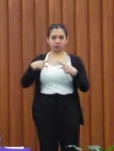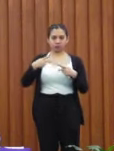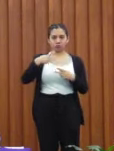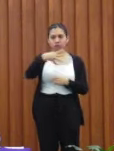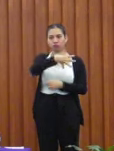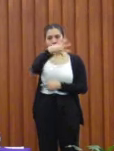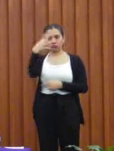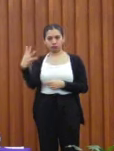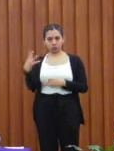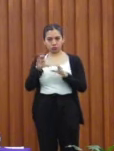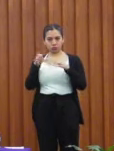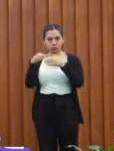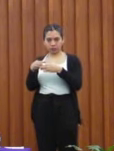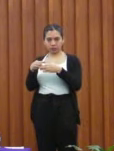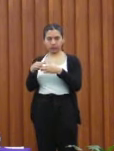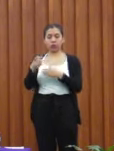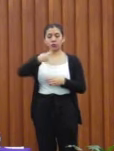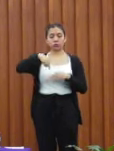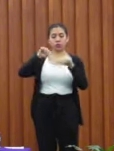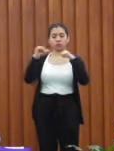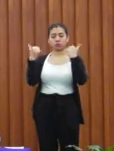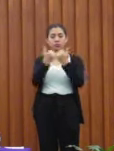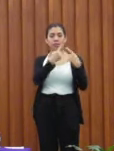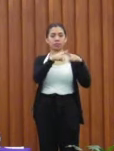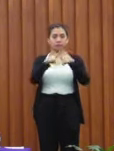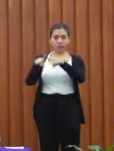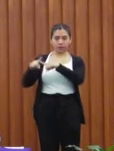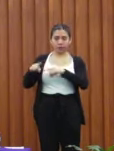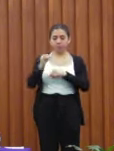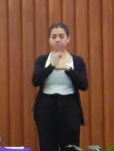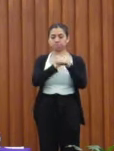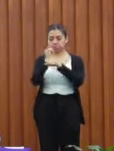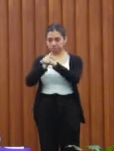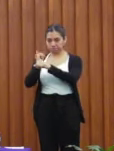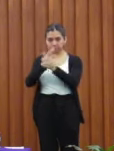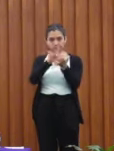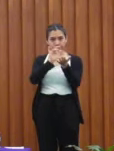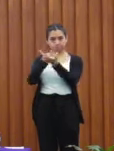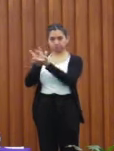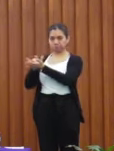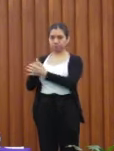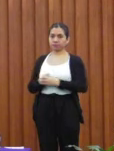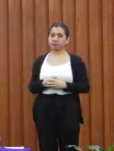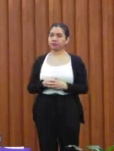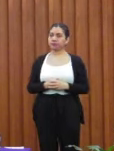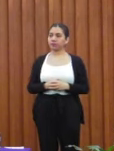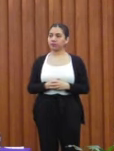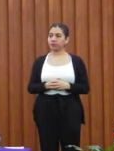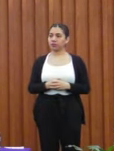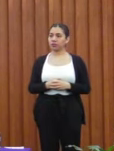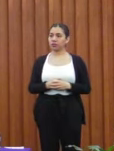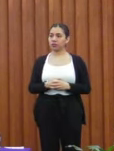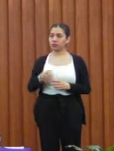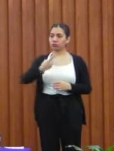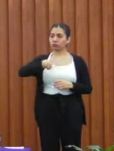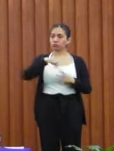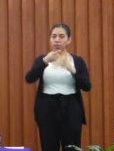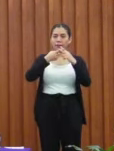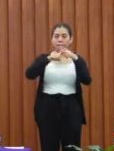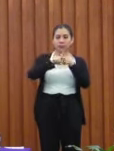y somos las organizaciones civiles las que hemos estado recabando esta información. Nosotros empezamos fundando